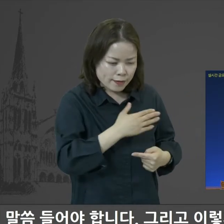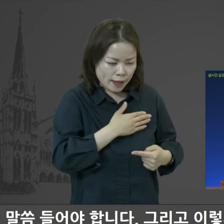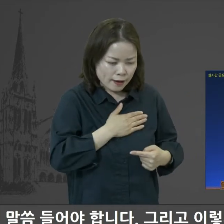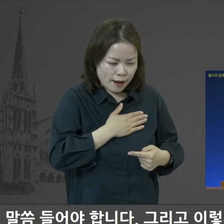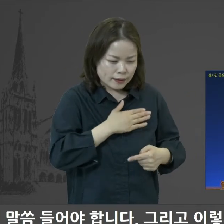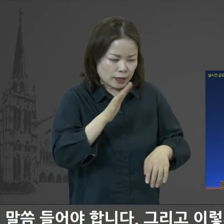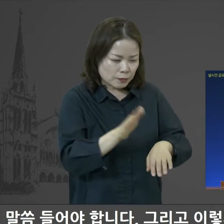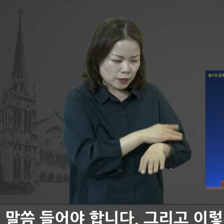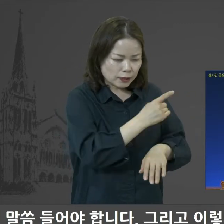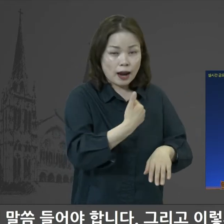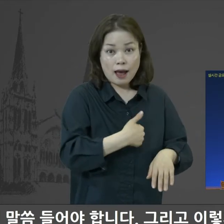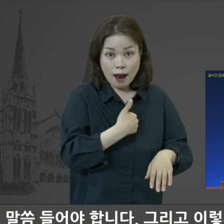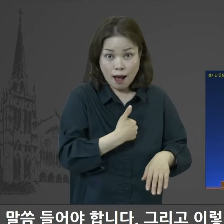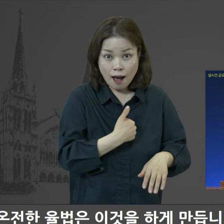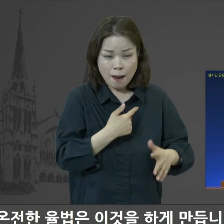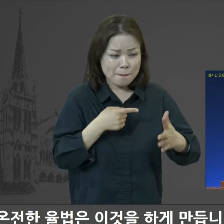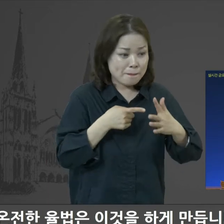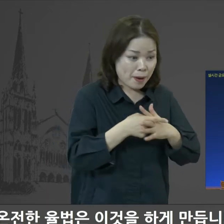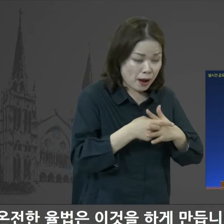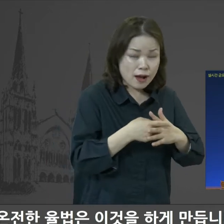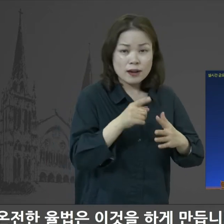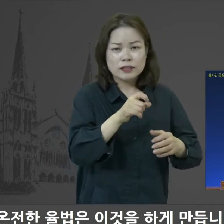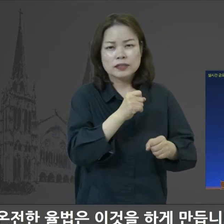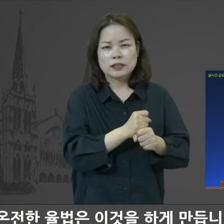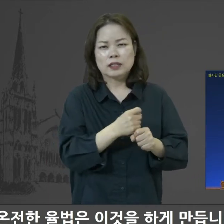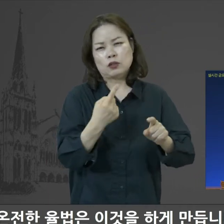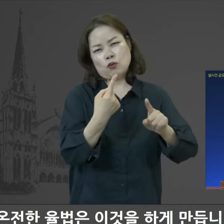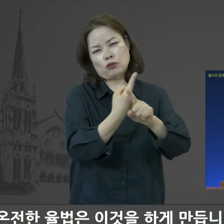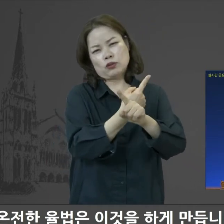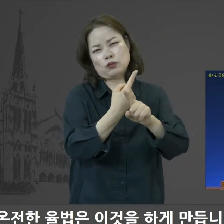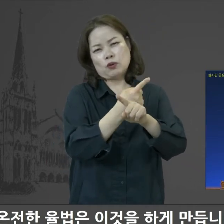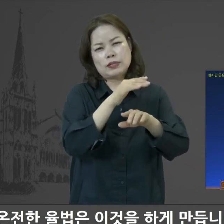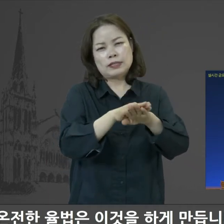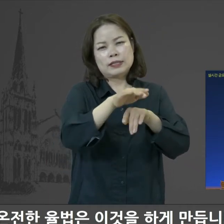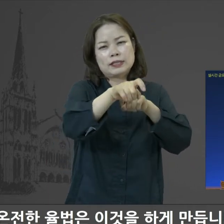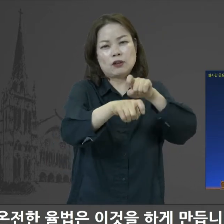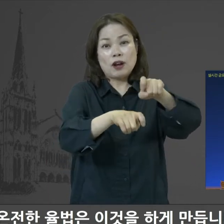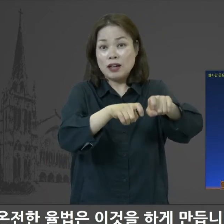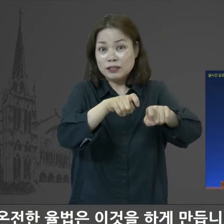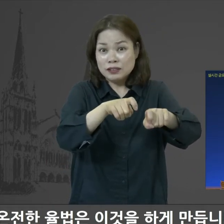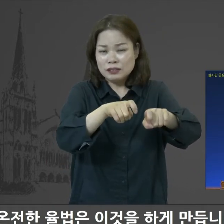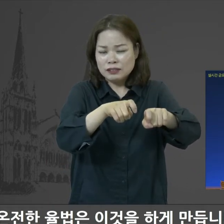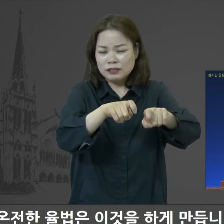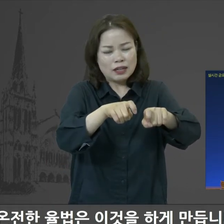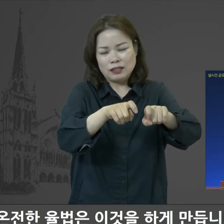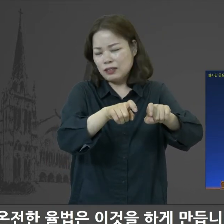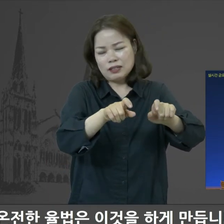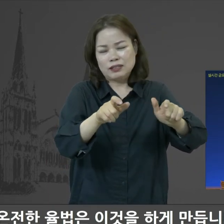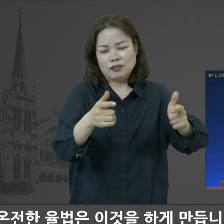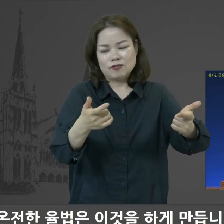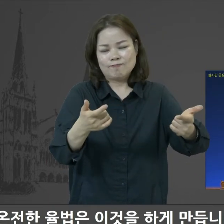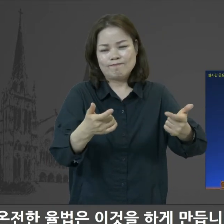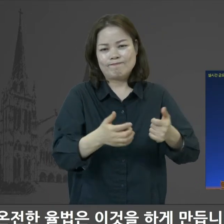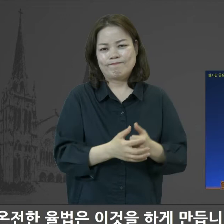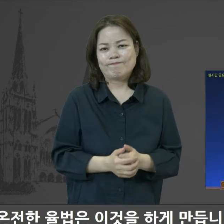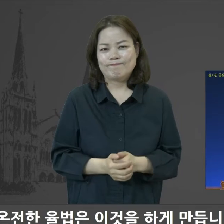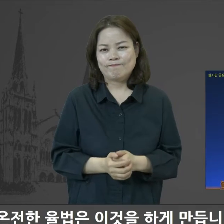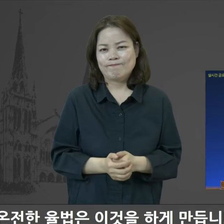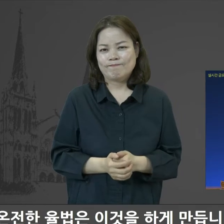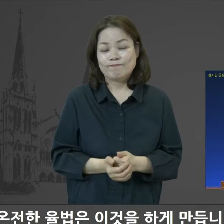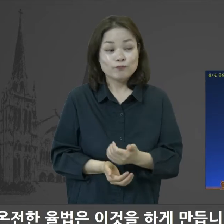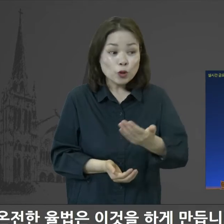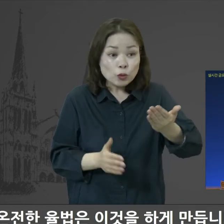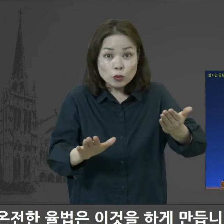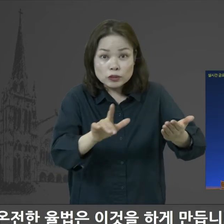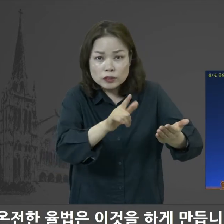해줘. 근데 그것을 내가 고치고 실천하게는 안 해주는 거. 여러분,